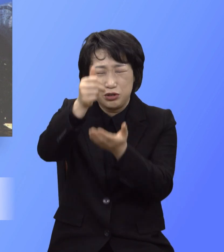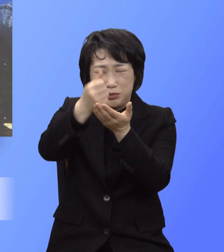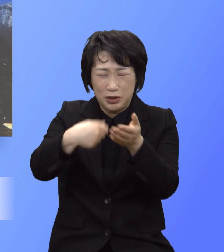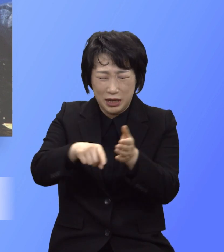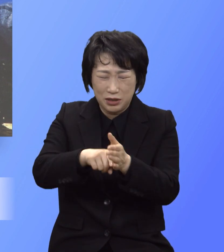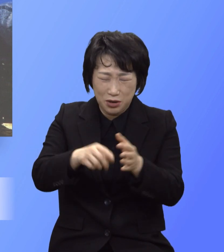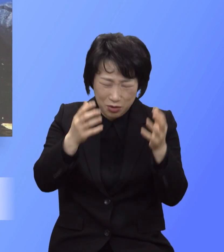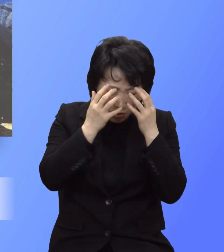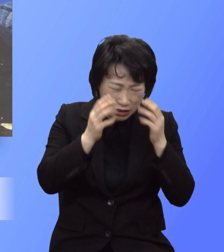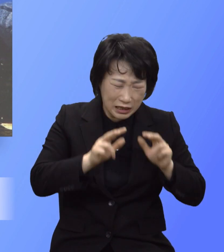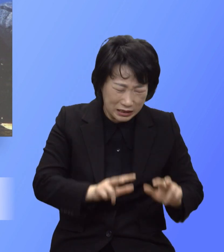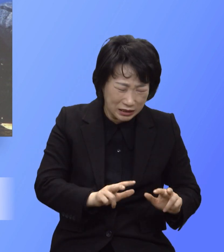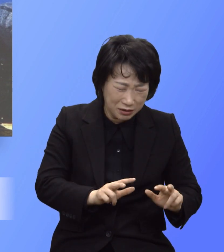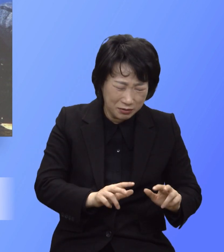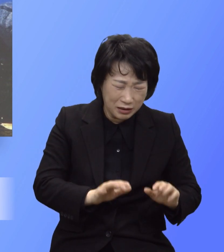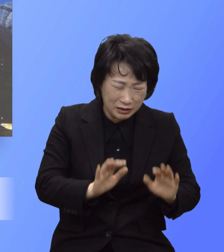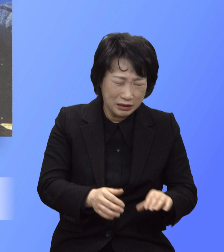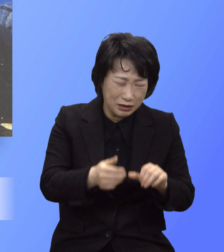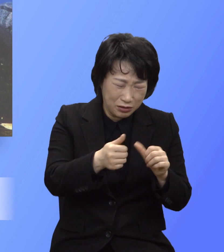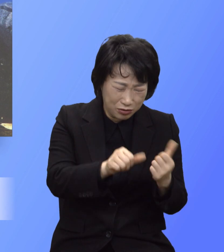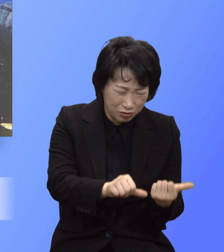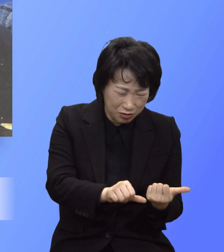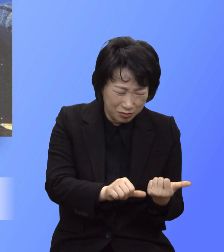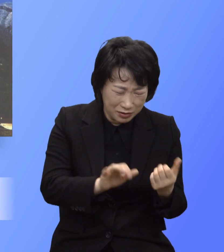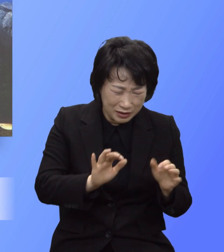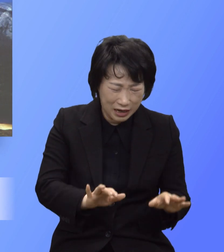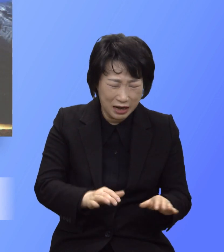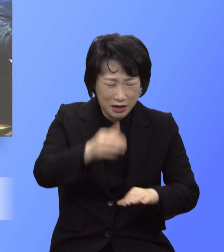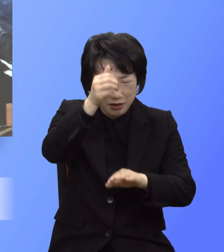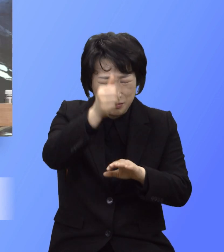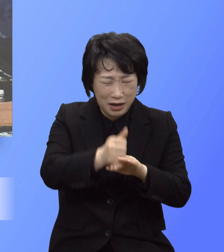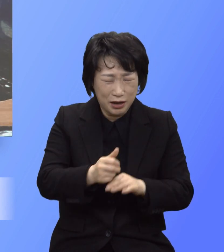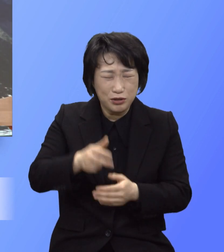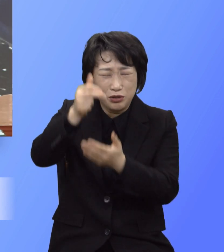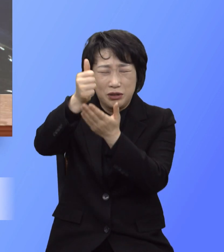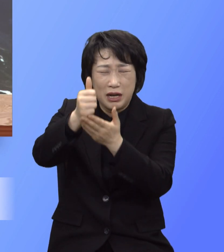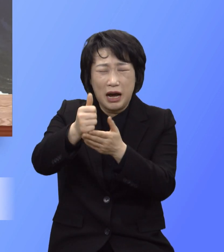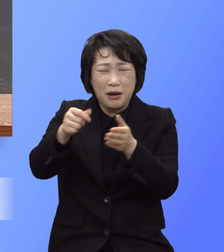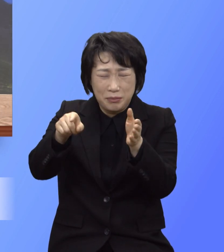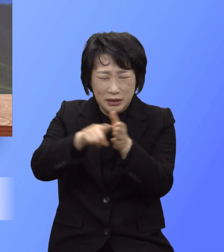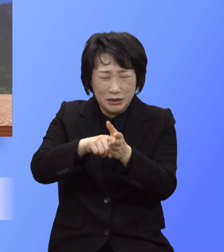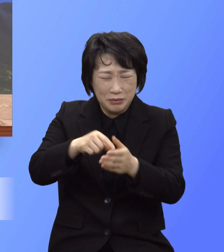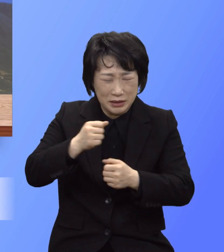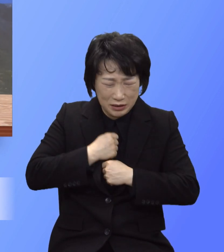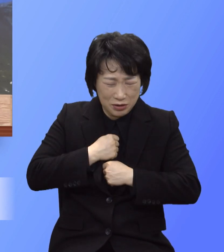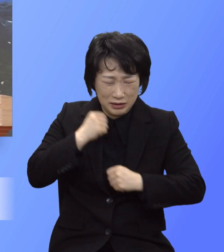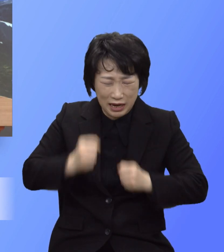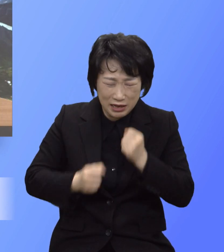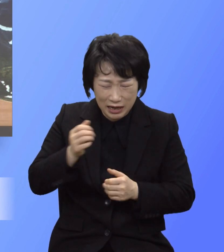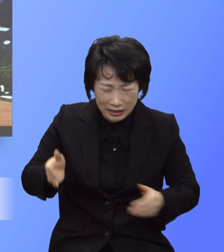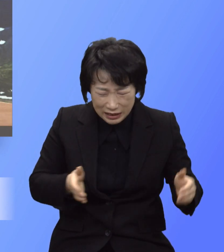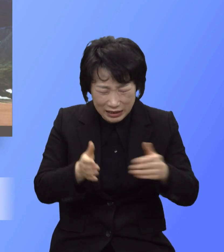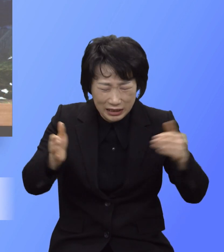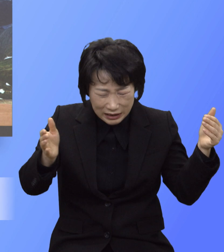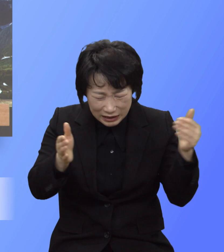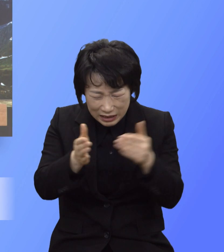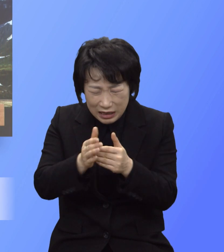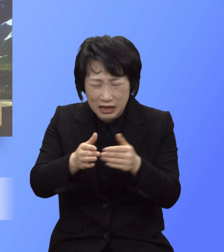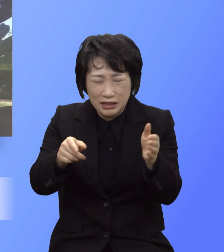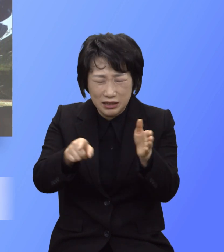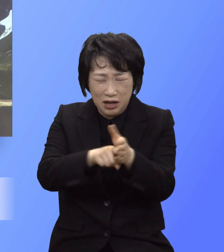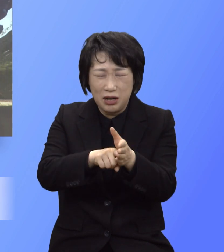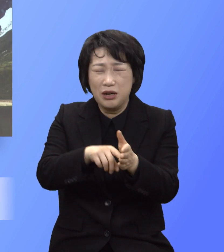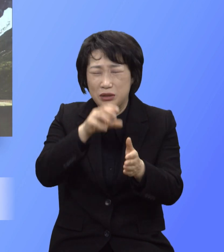위해 당하는 고난과 죽음이 마지막 주님과 믿음을 지키고 달려갈 길을 마치고